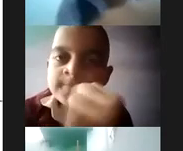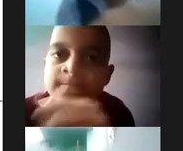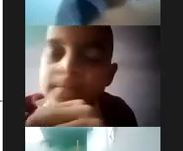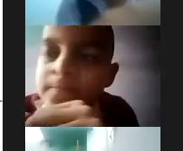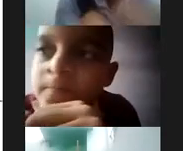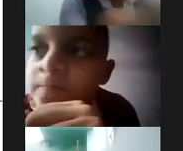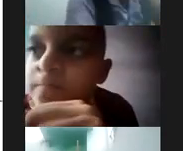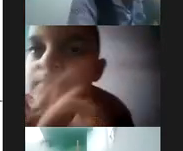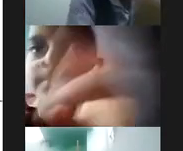వేర్ ఇస్ యువర్ సిస్టర్?